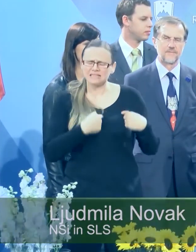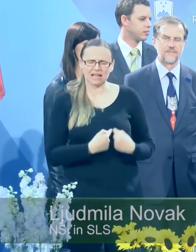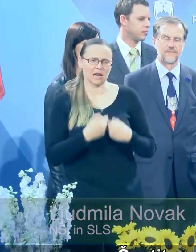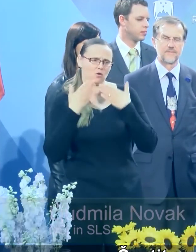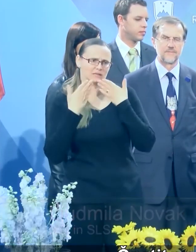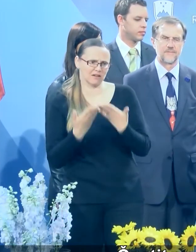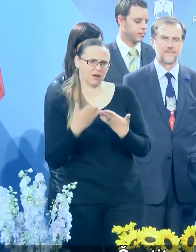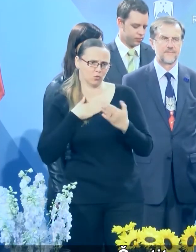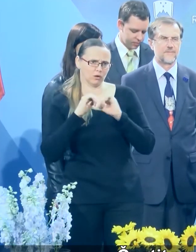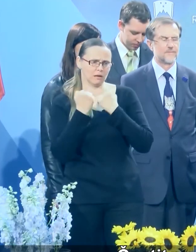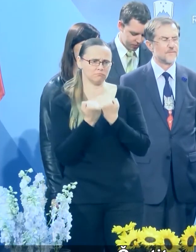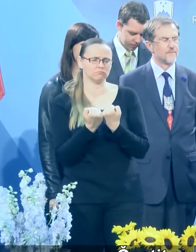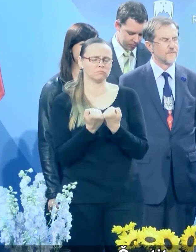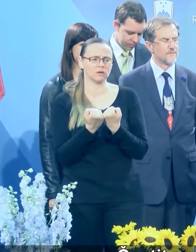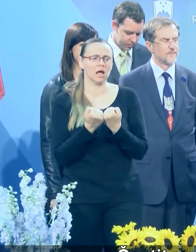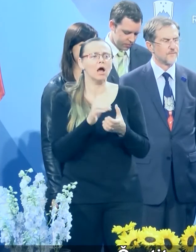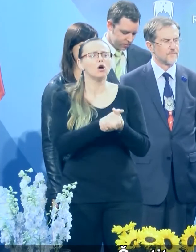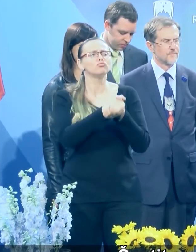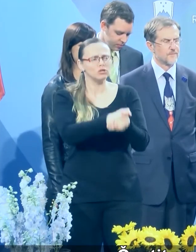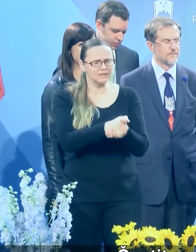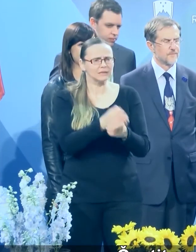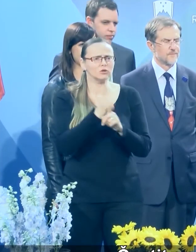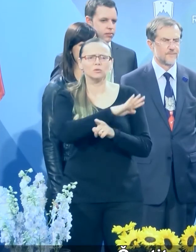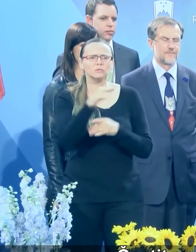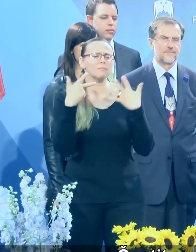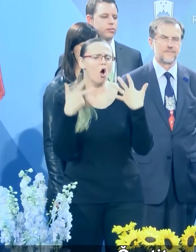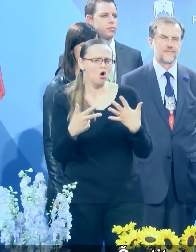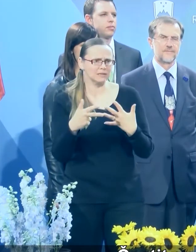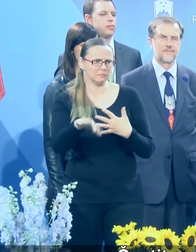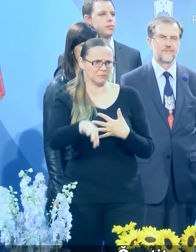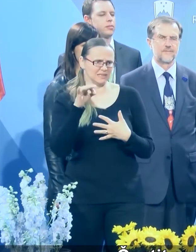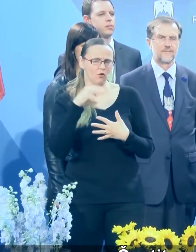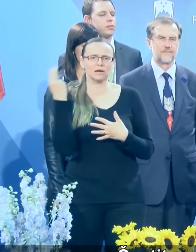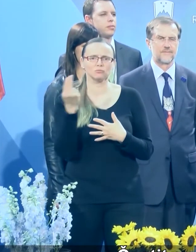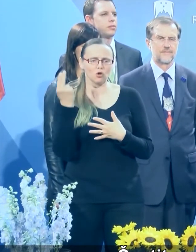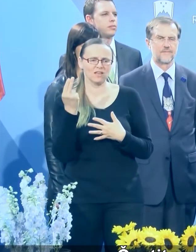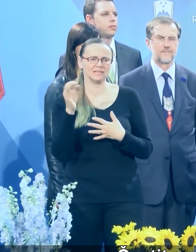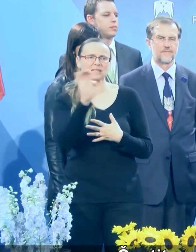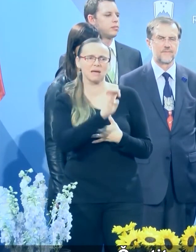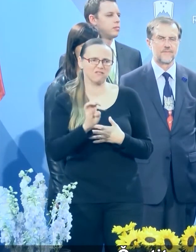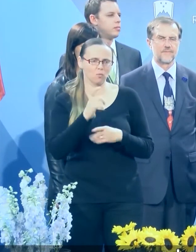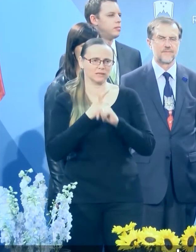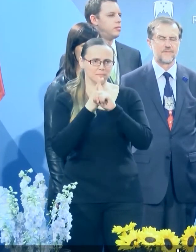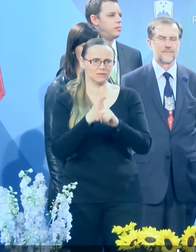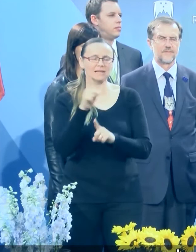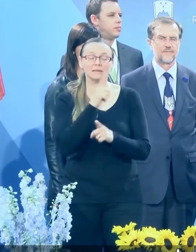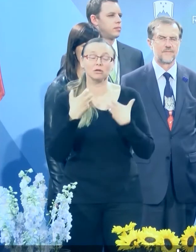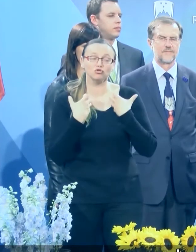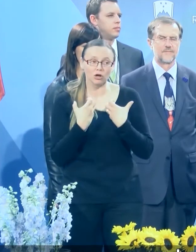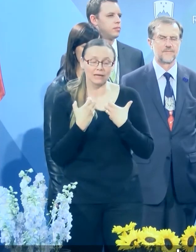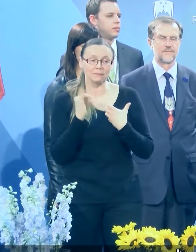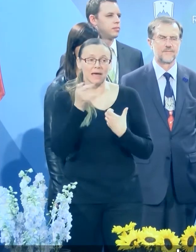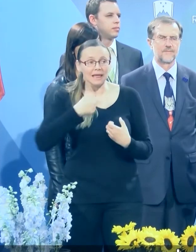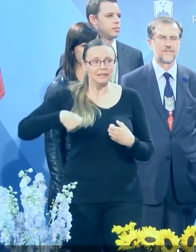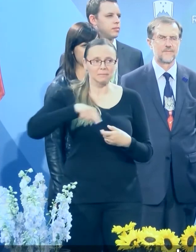zahvaljujem. Čestitam tudi vsem osmim izvoljenim slovenskim evropskim poslancem in želim, da bi nas